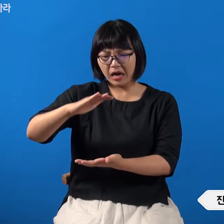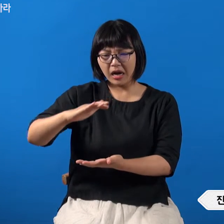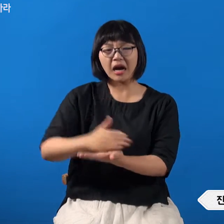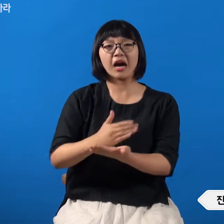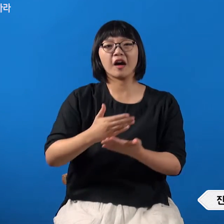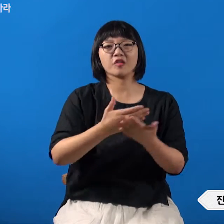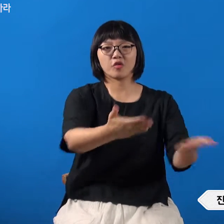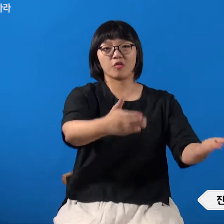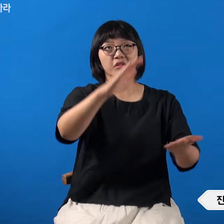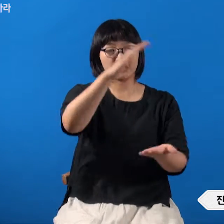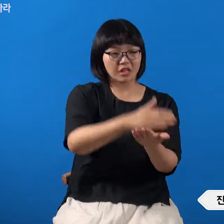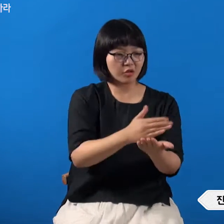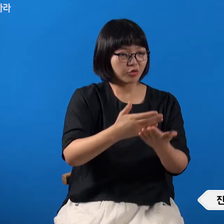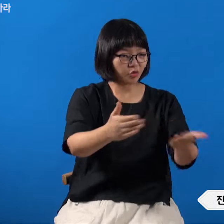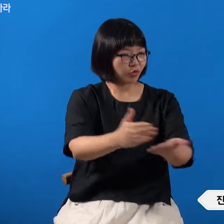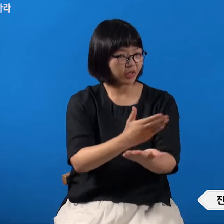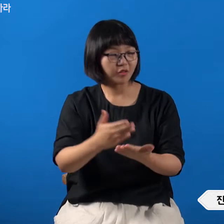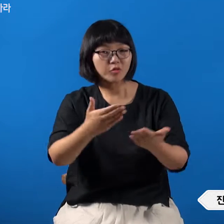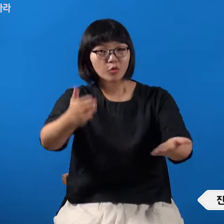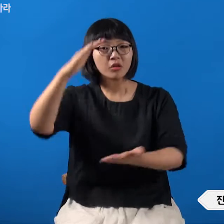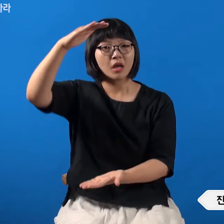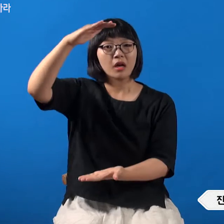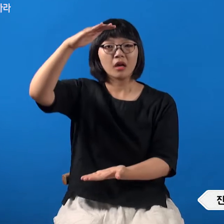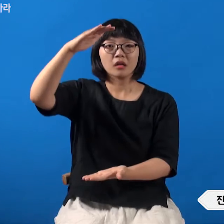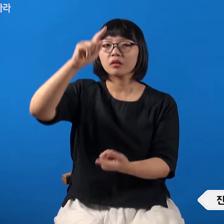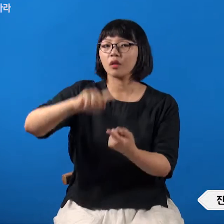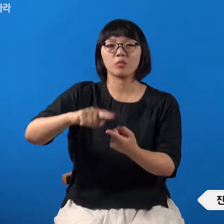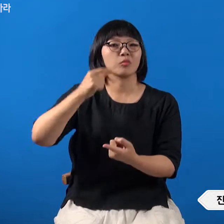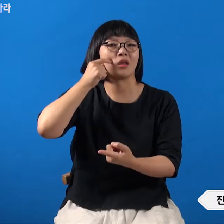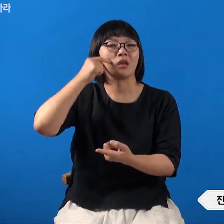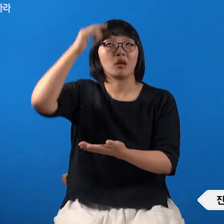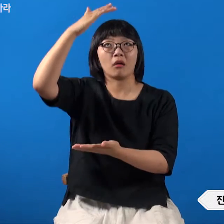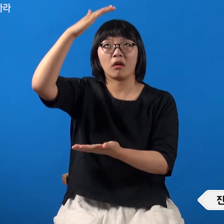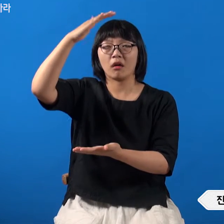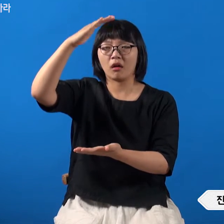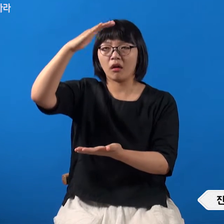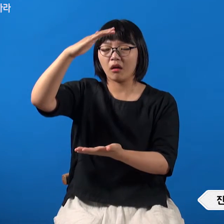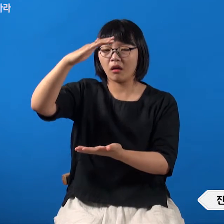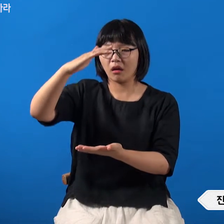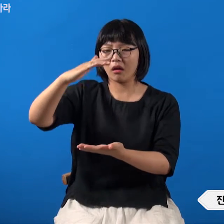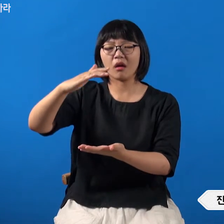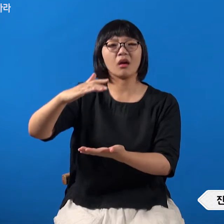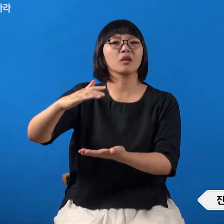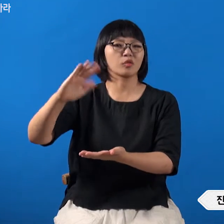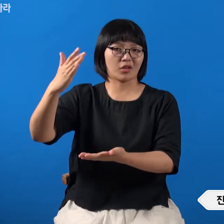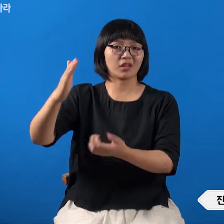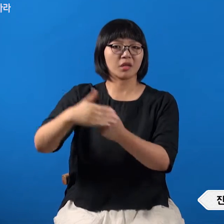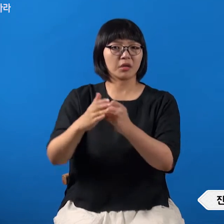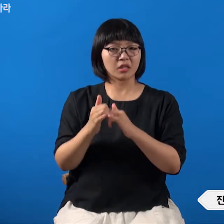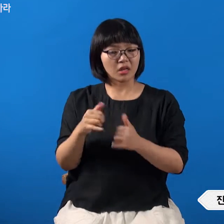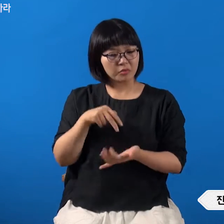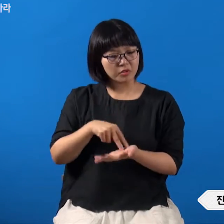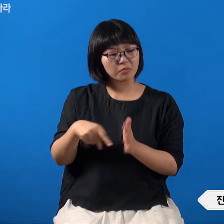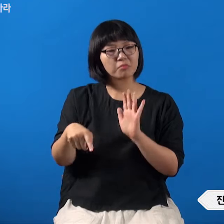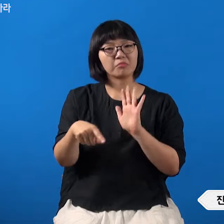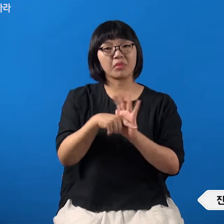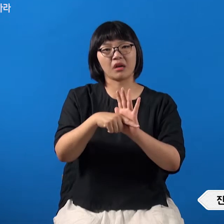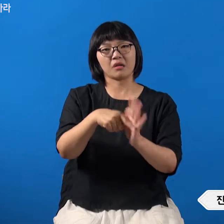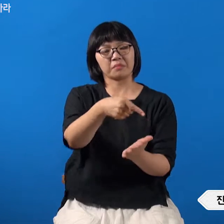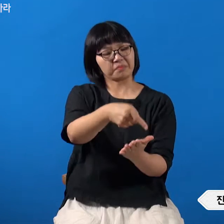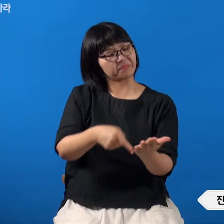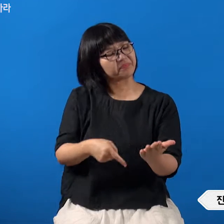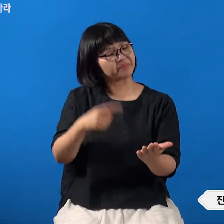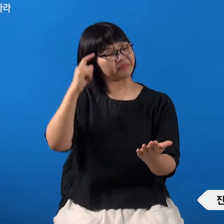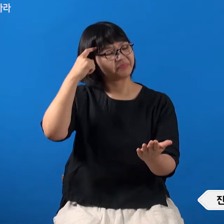것에서 줄어드는 것은 오히려 마이너스가 되고 우리에게 더 큰 행복과 더 큰 축복이 되지